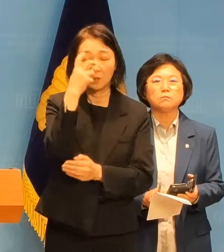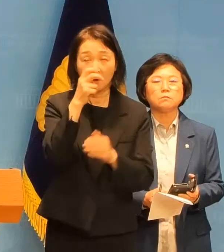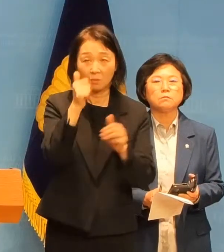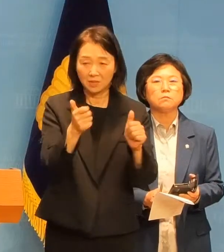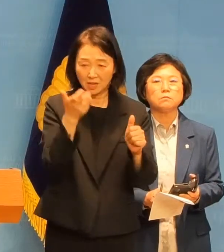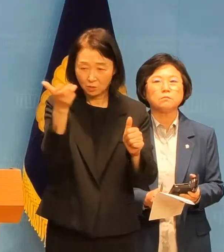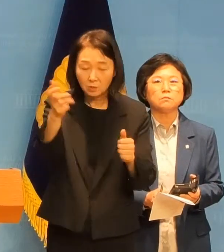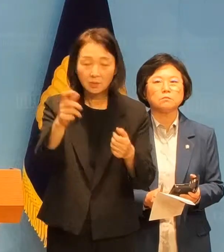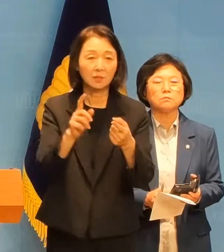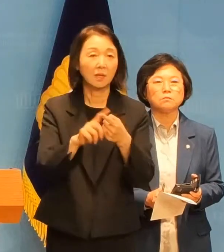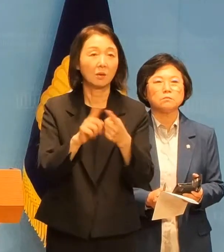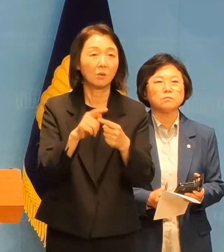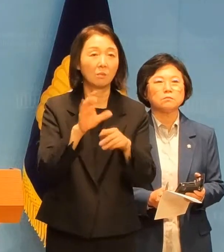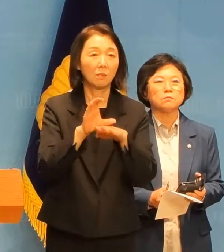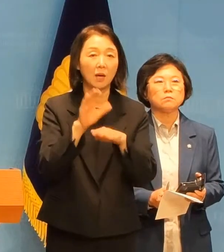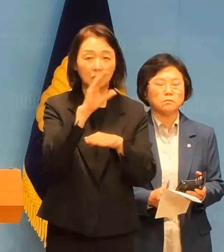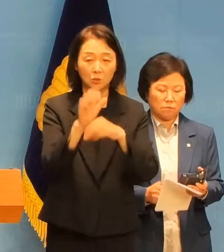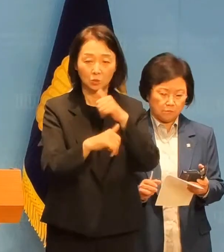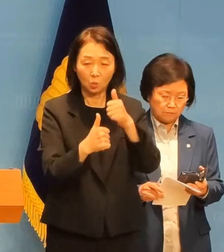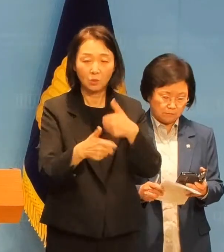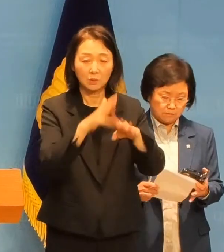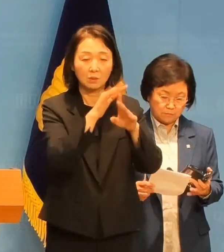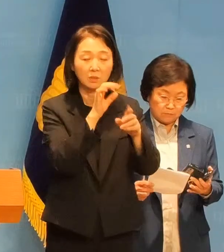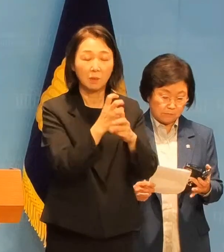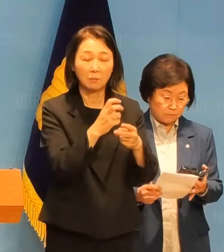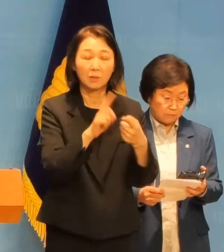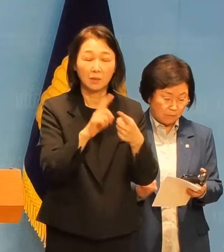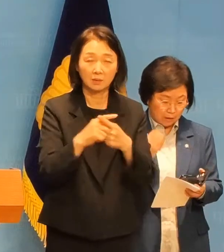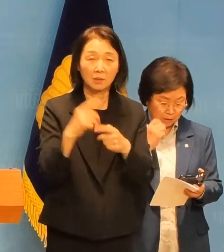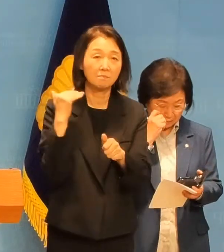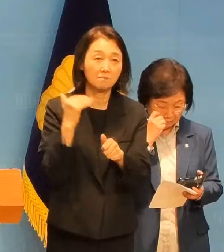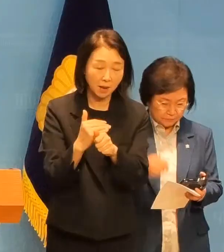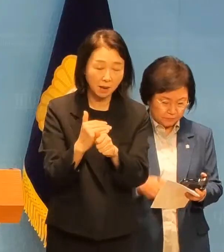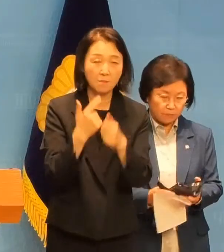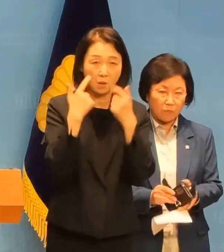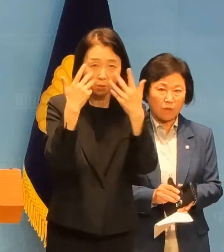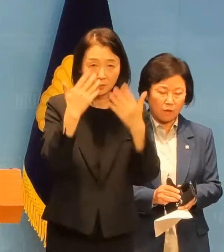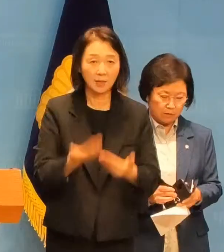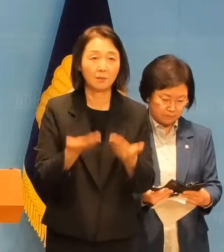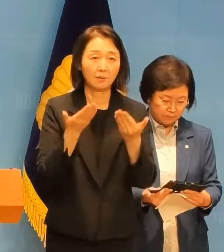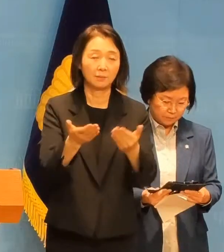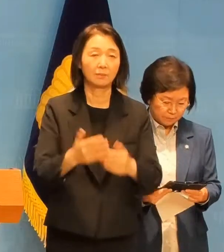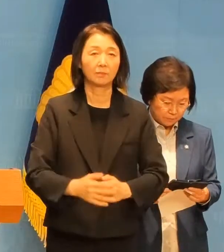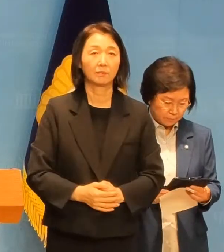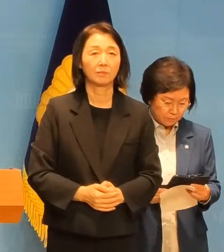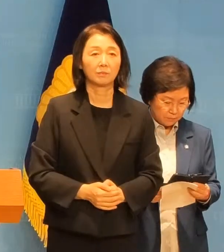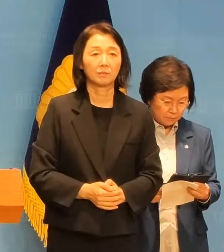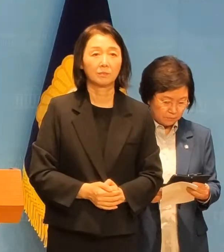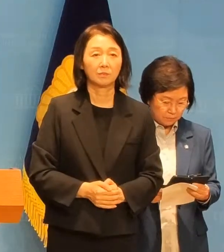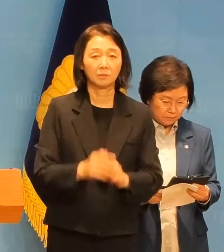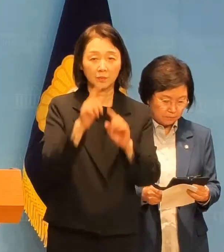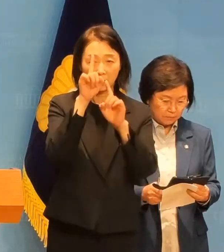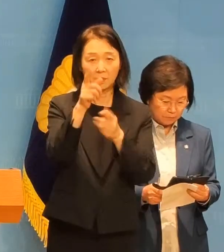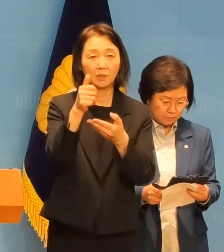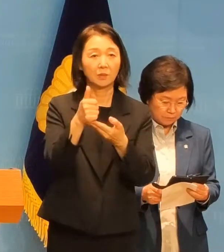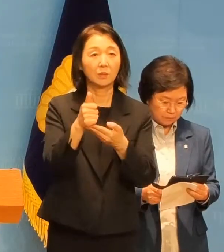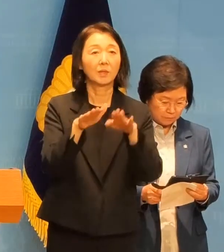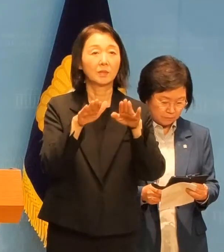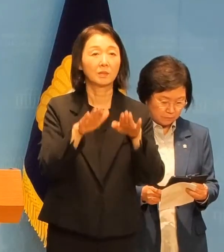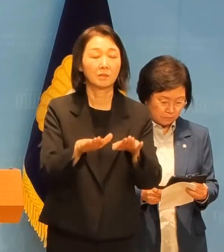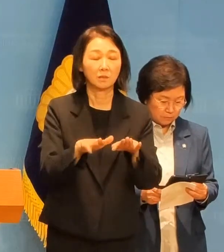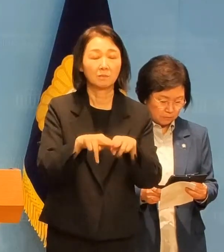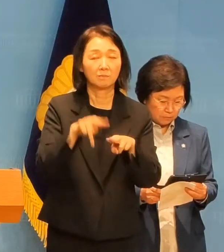송치로 방통위 설치법에 따른 면직 대상이 되었음을 분명히 알려드립니다. 이진숙 위원장은